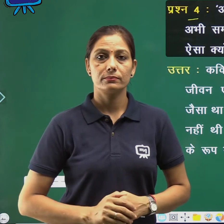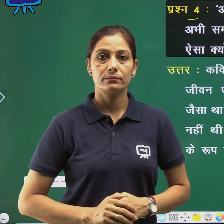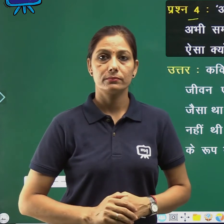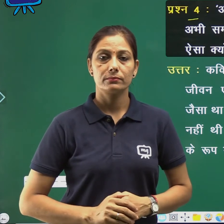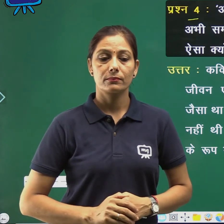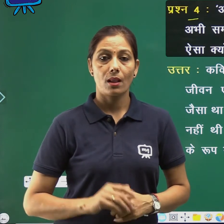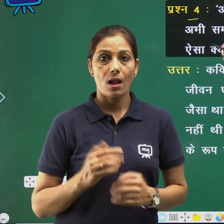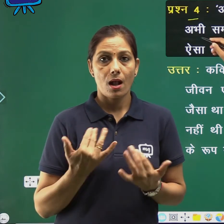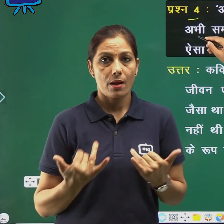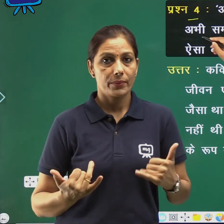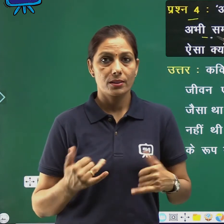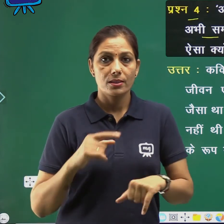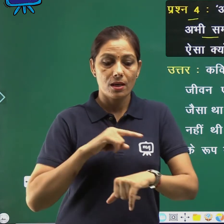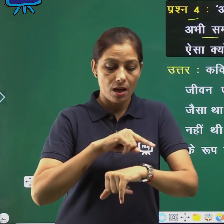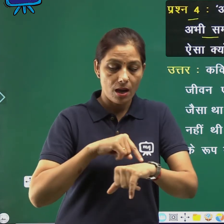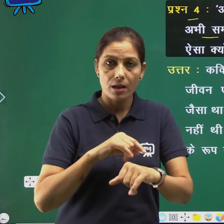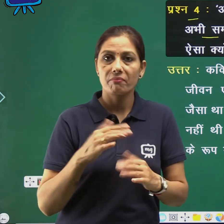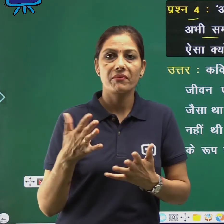अभी समय नहीं है,